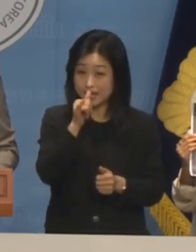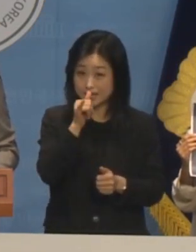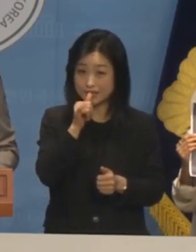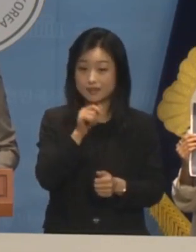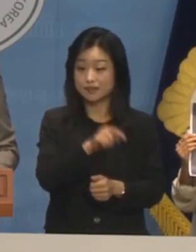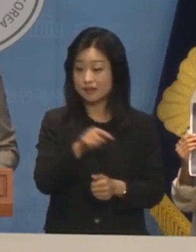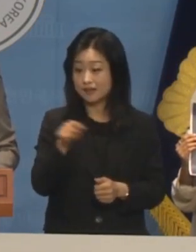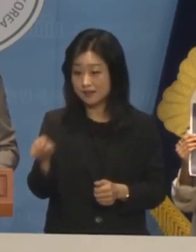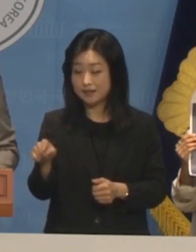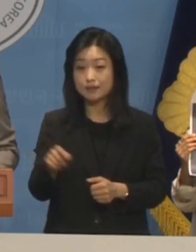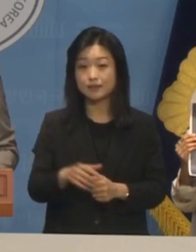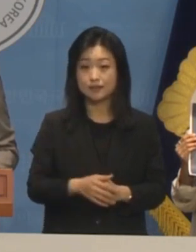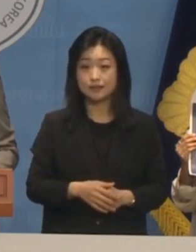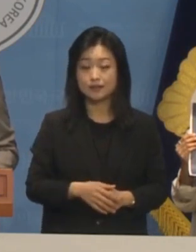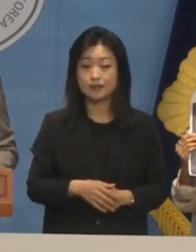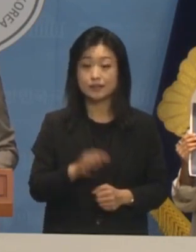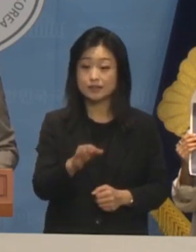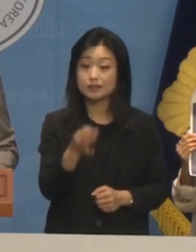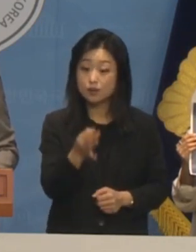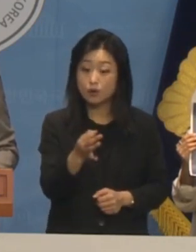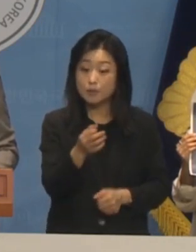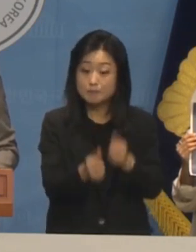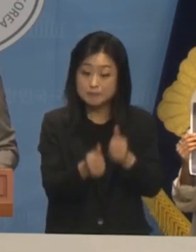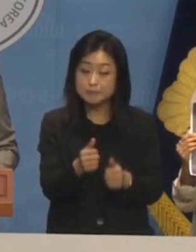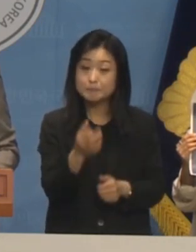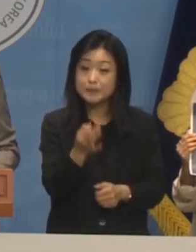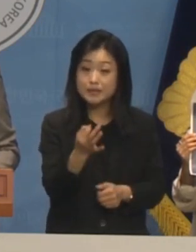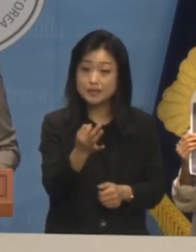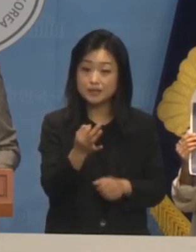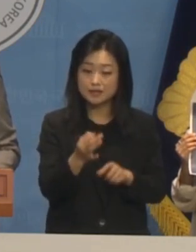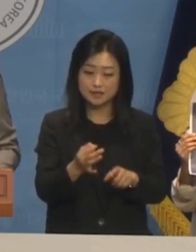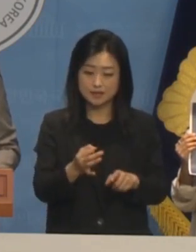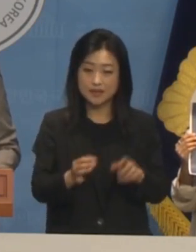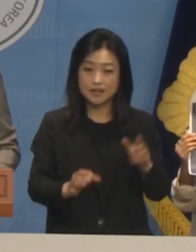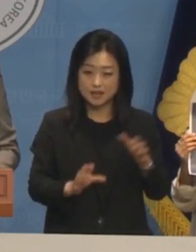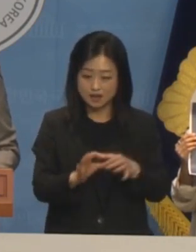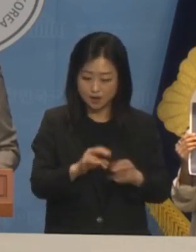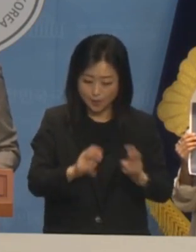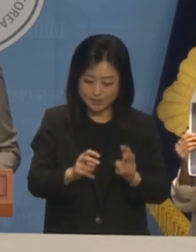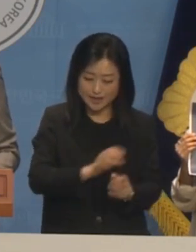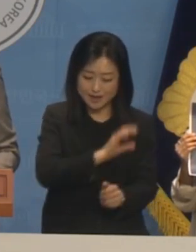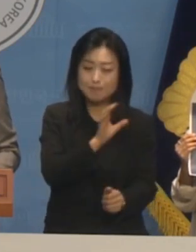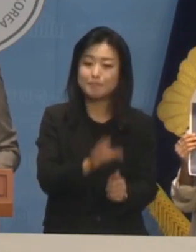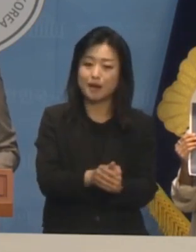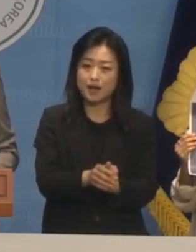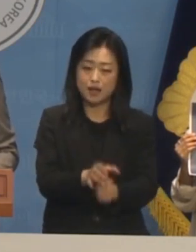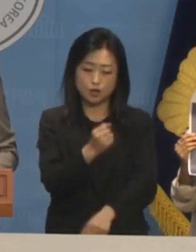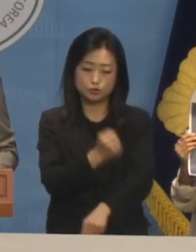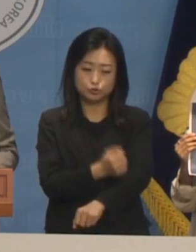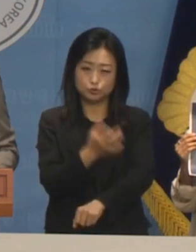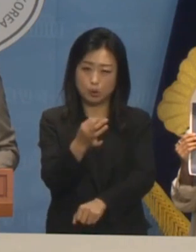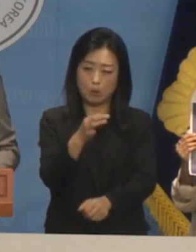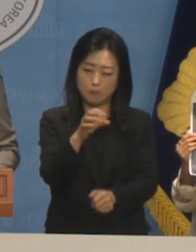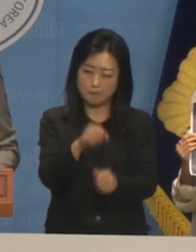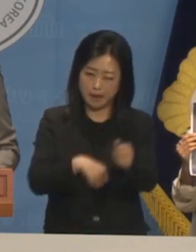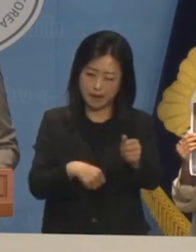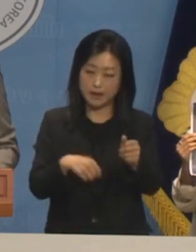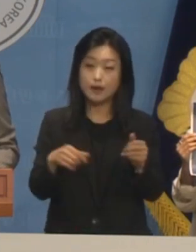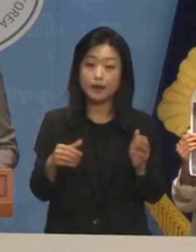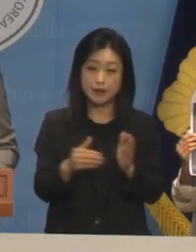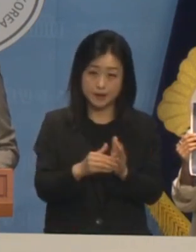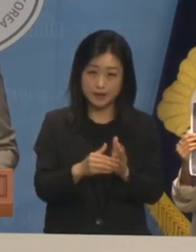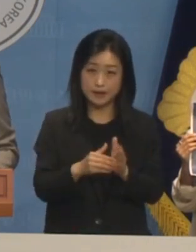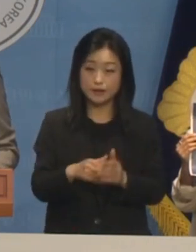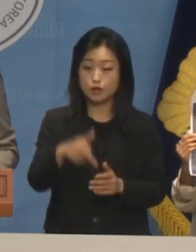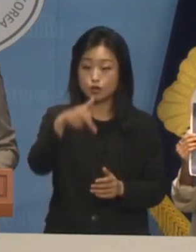기업들은 정작 그 경쟁 비용을 입점업체에게 과도한 수수료를 부과하며 떠넘겼습니다.